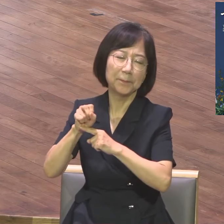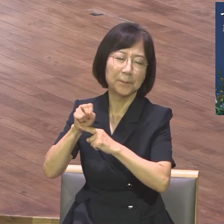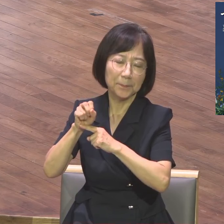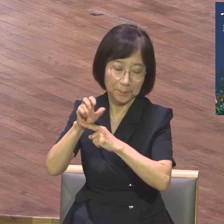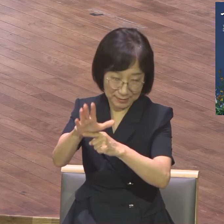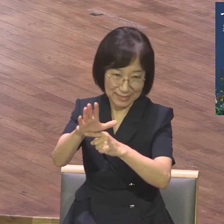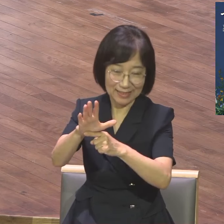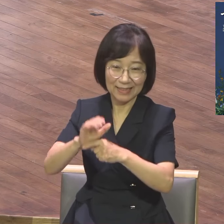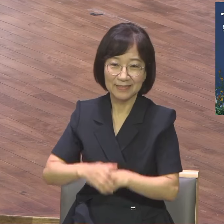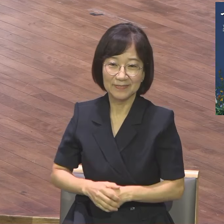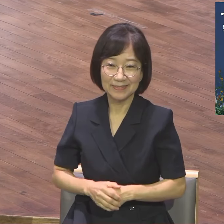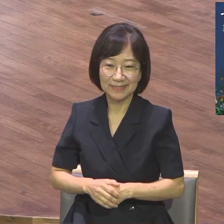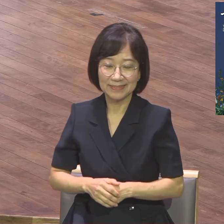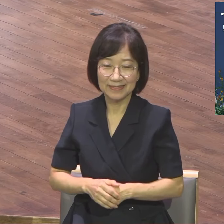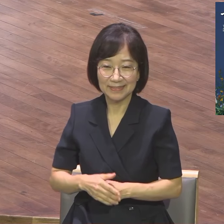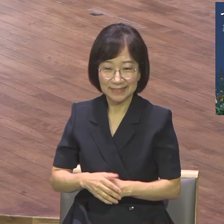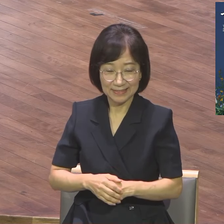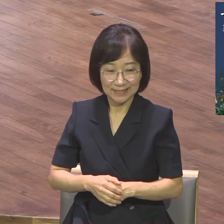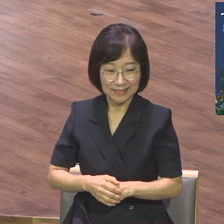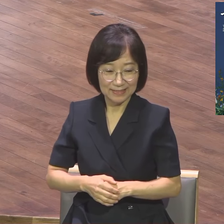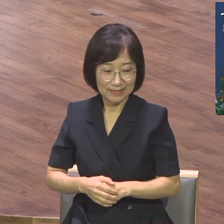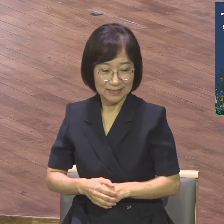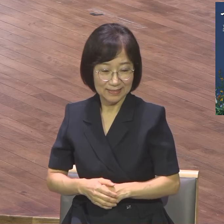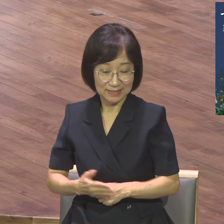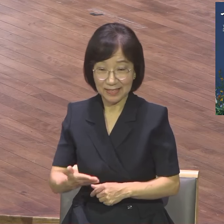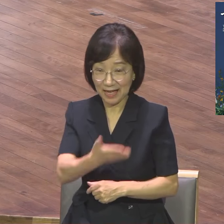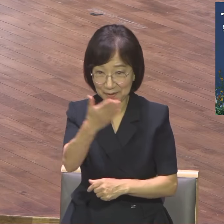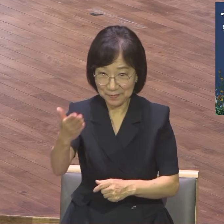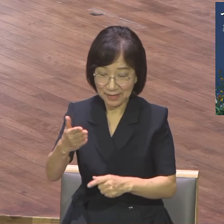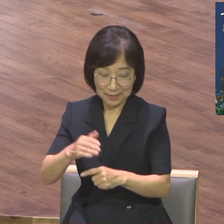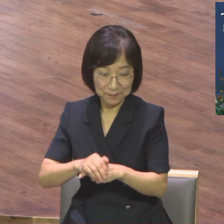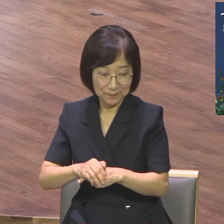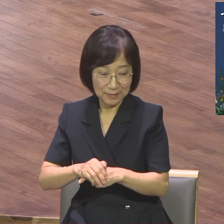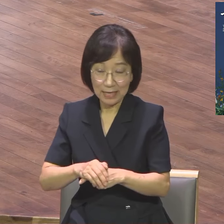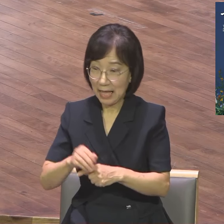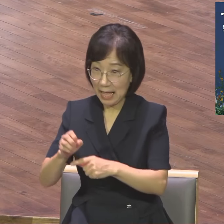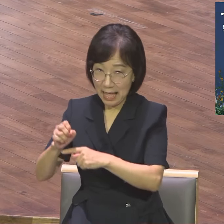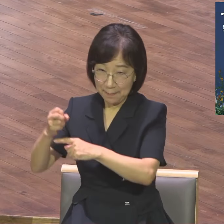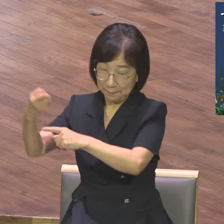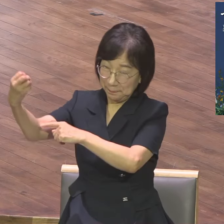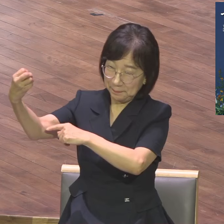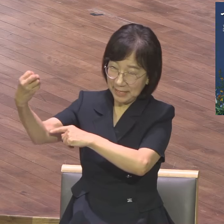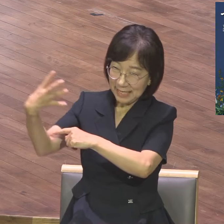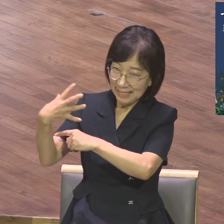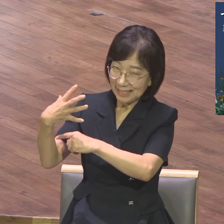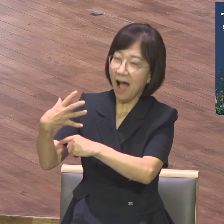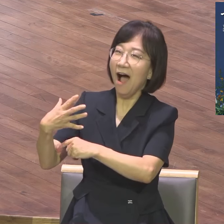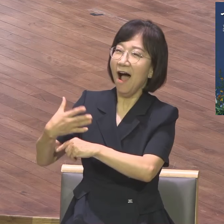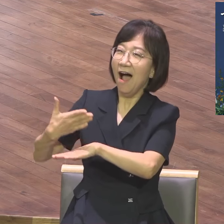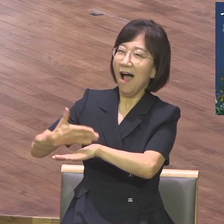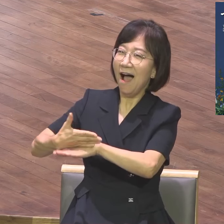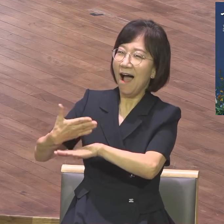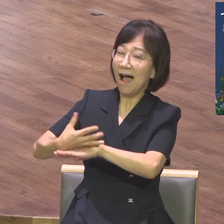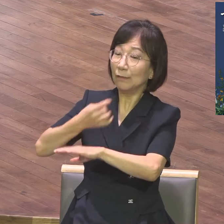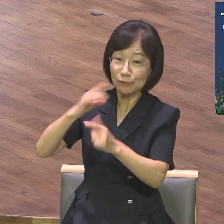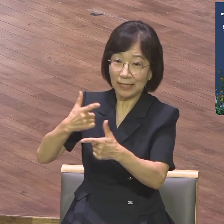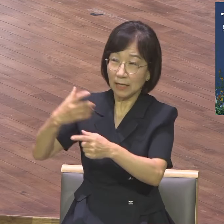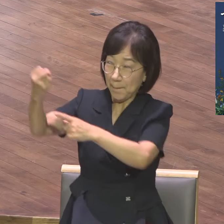이 복음의 광채를 실제로 쬐을 뿐만 아니라 쬐어주는 역할을 누가 해야 되느냐? 이 복음의